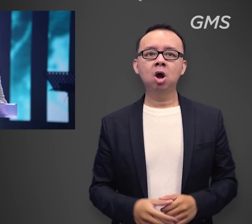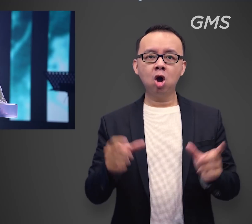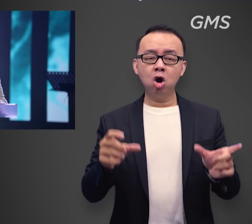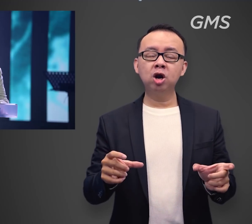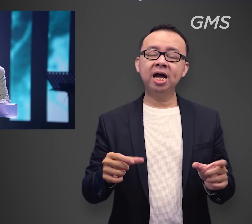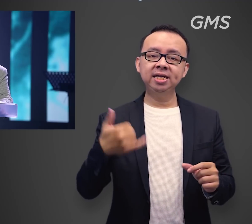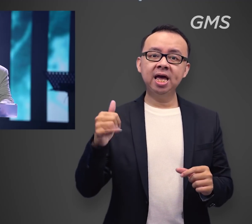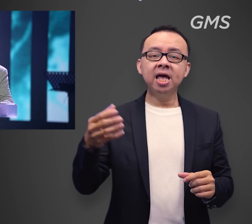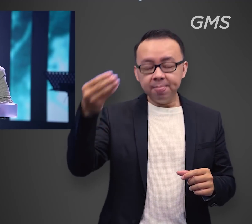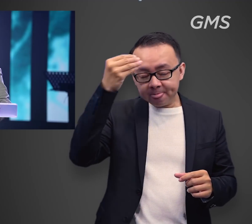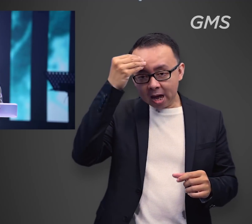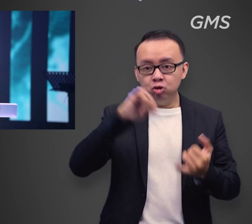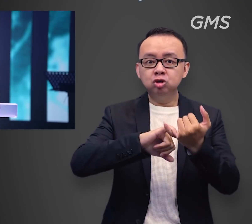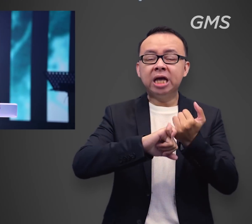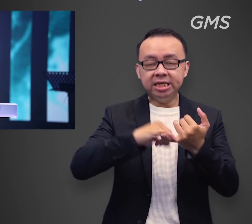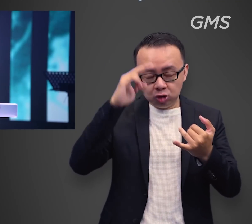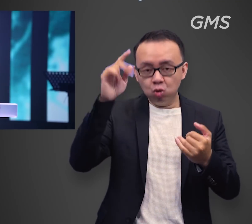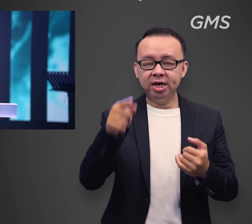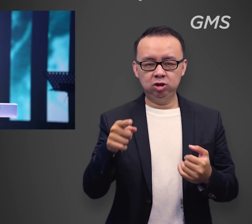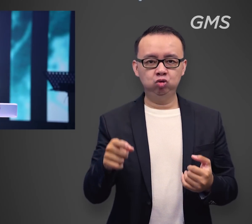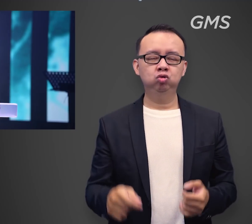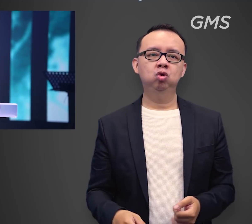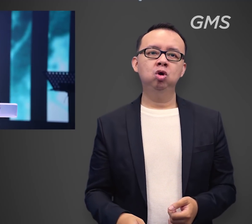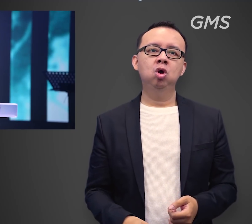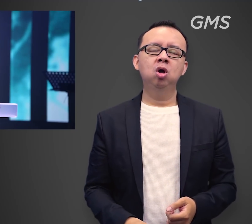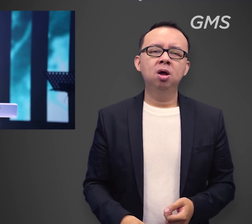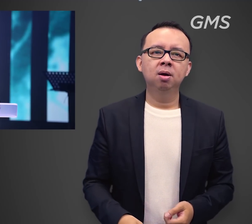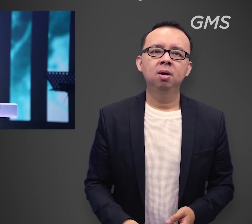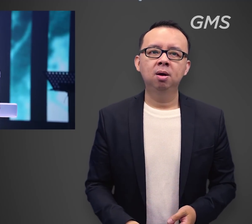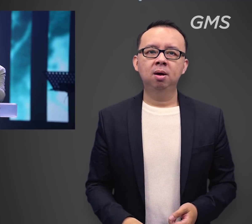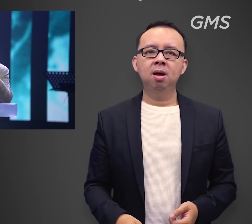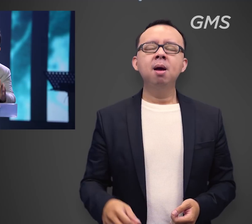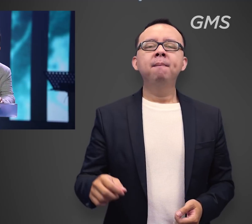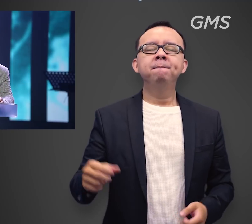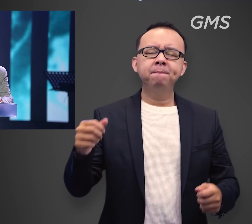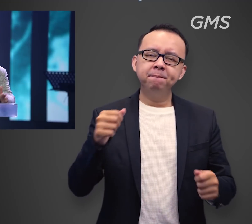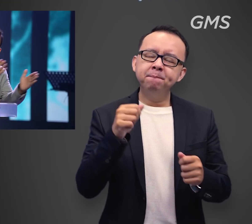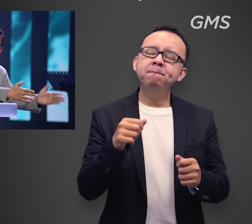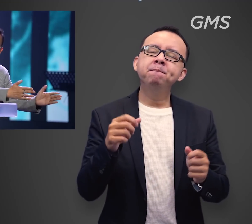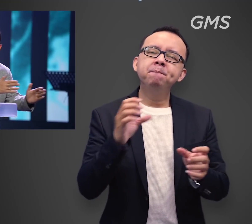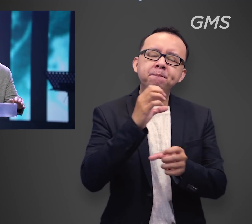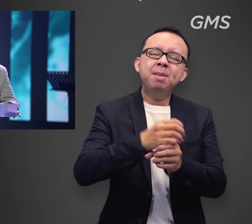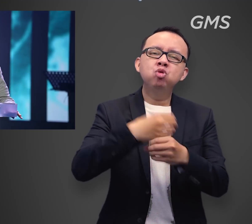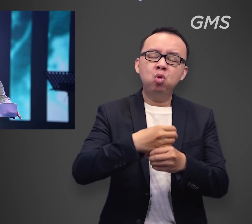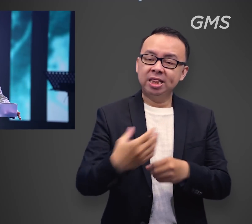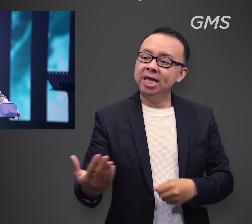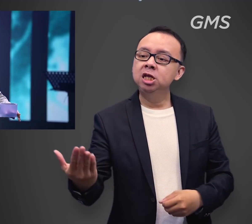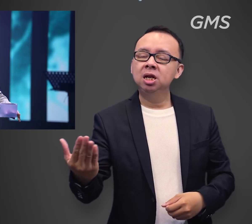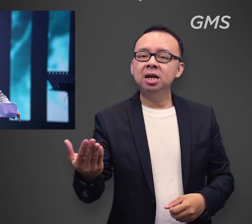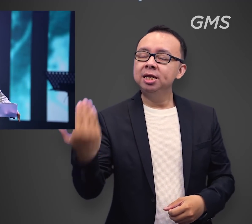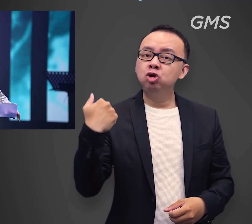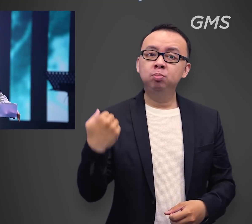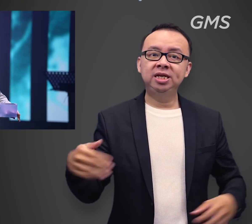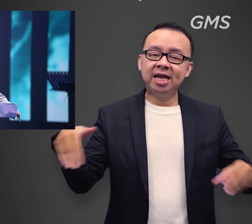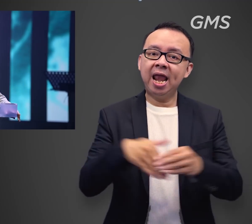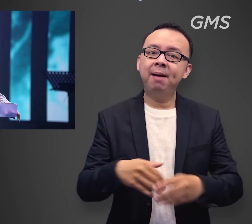berani hidup dalam kebenaran. Ini pasti. Janji Tuhan itu akan membuat kita berani untuk hidup di dalam kebenaran.